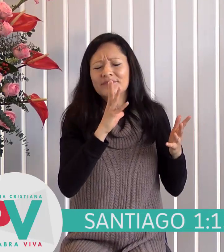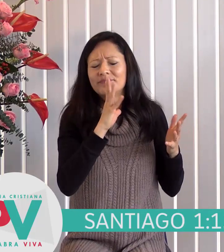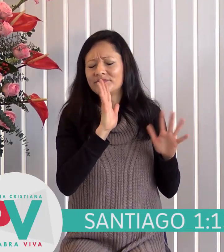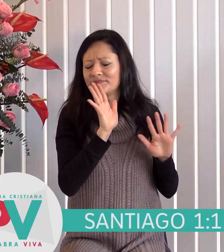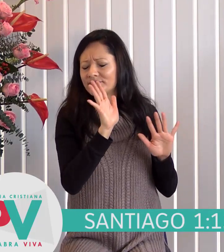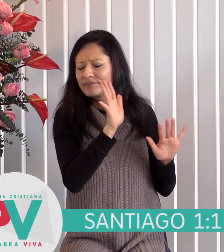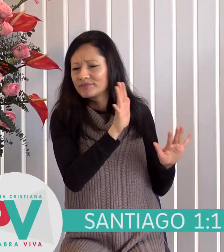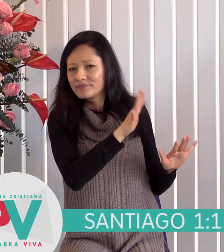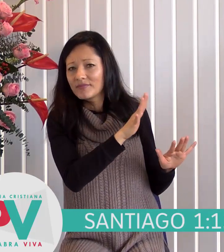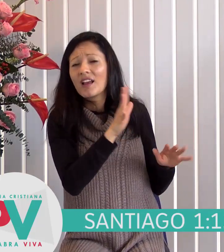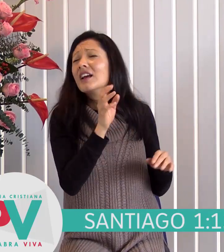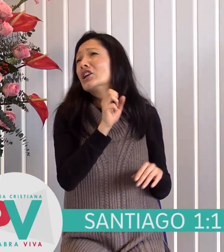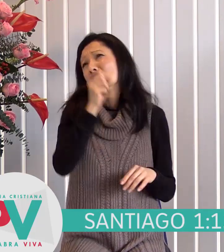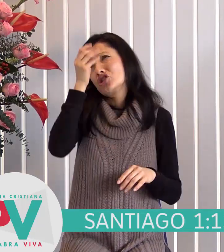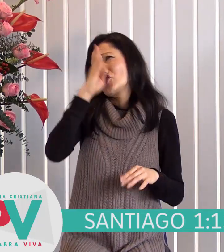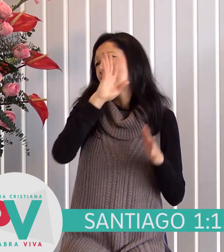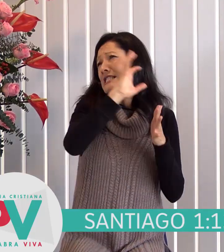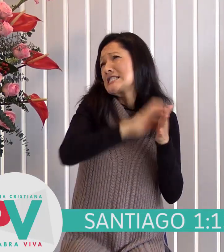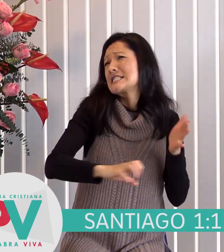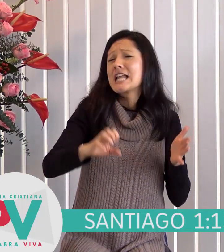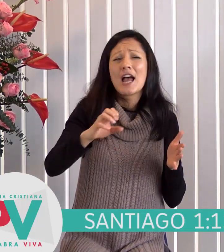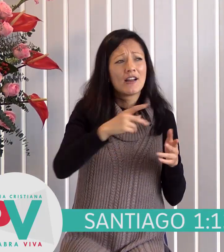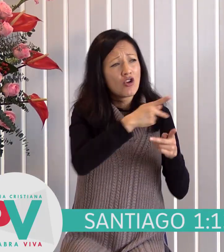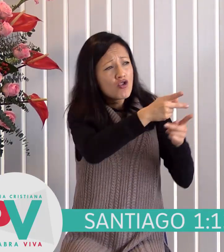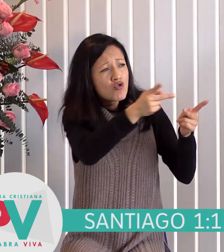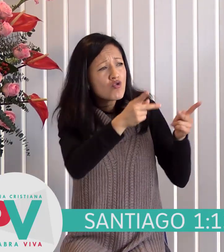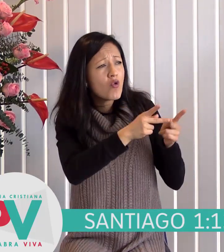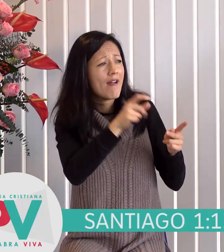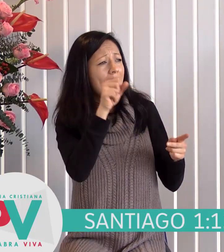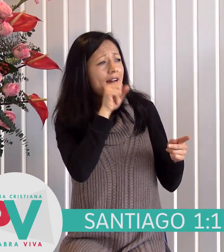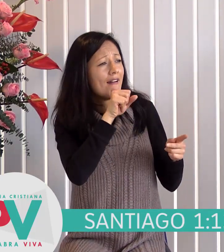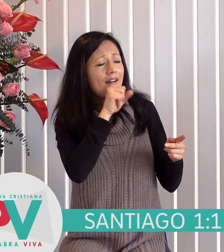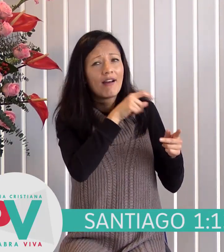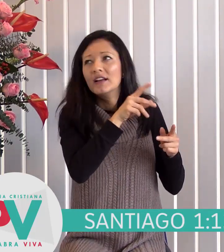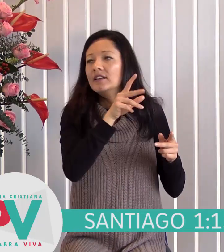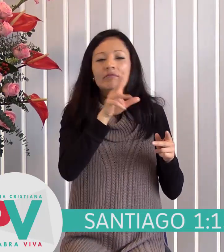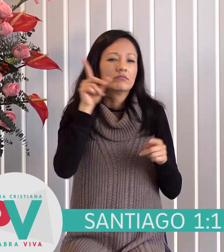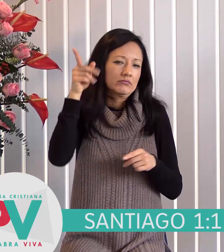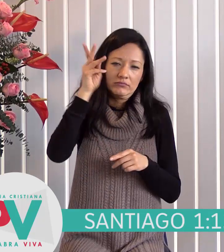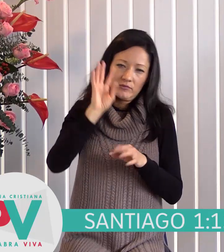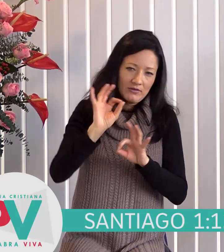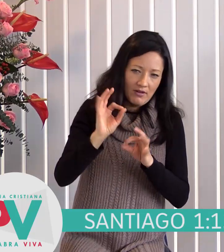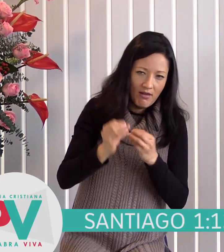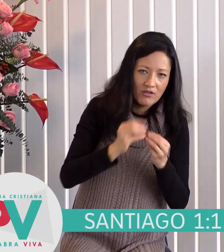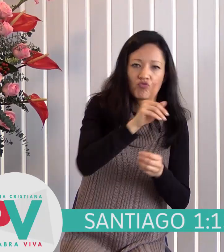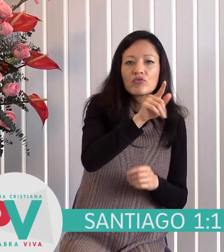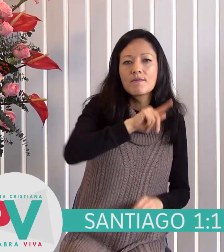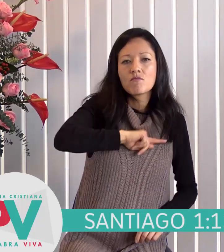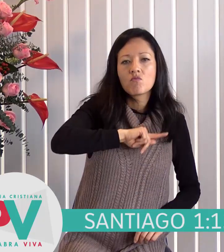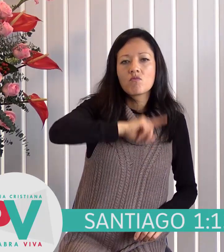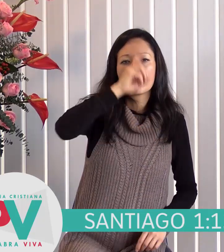las bares y todas las cantinas y todos los lugares donde venden licor. No lo va a hacer.